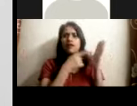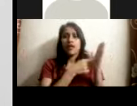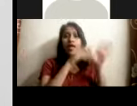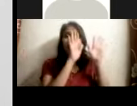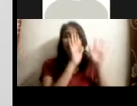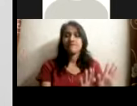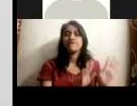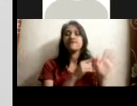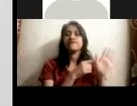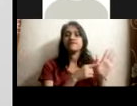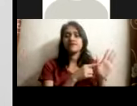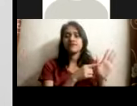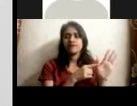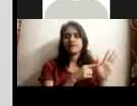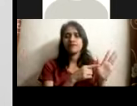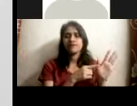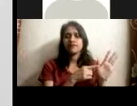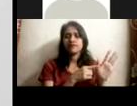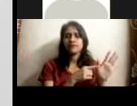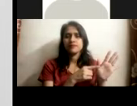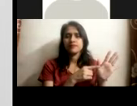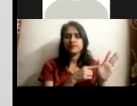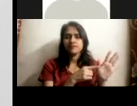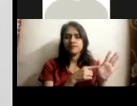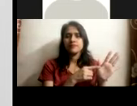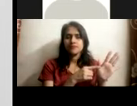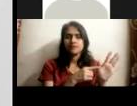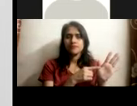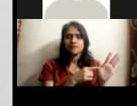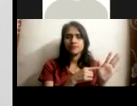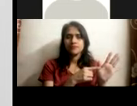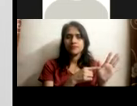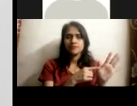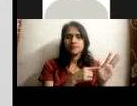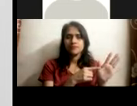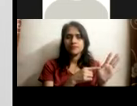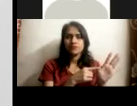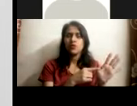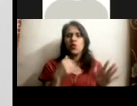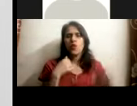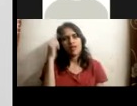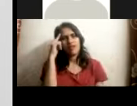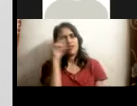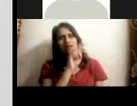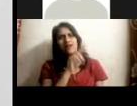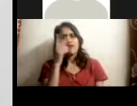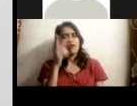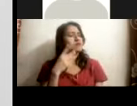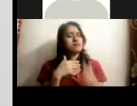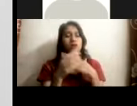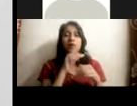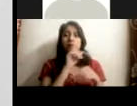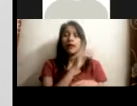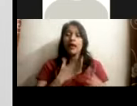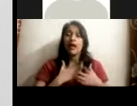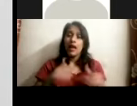exists in spite or despite of whatever you may think about it. Okay, ये